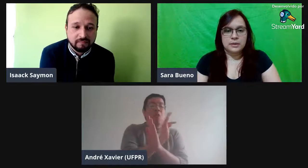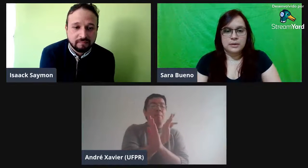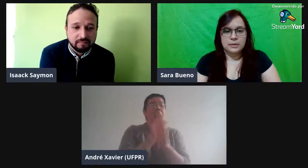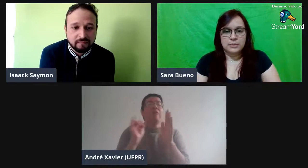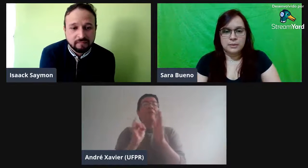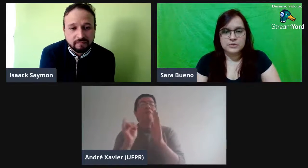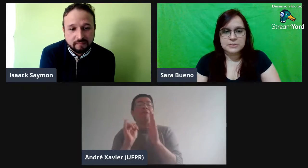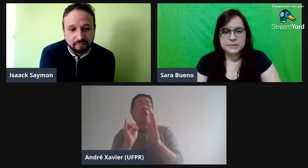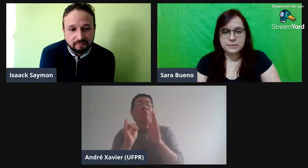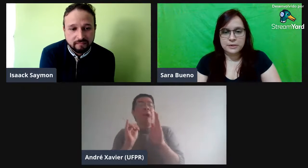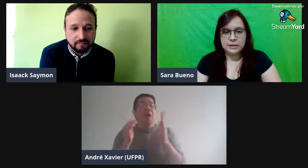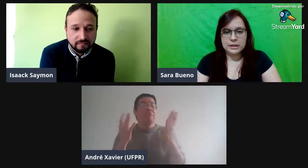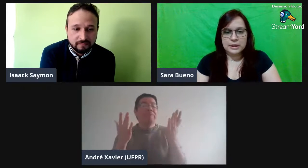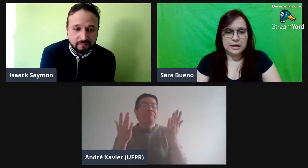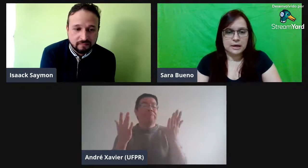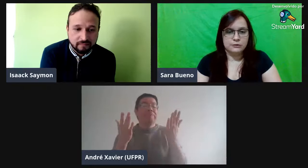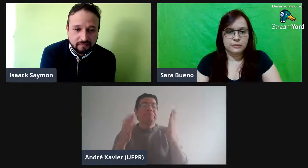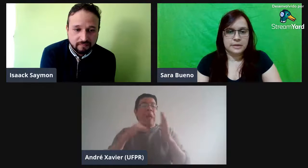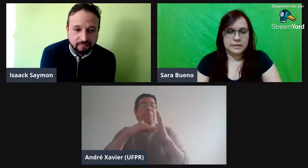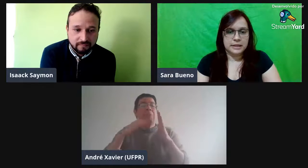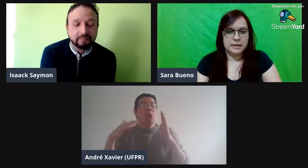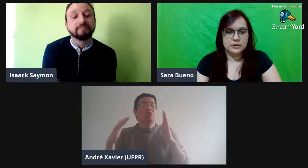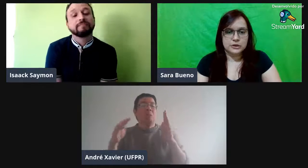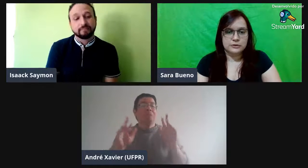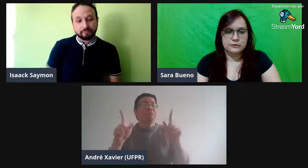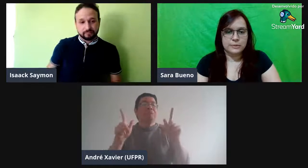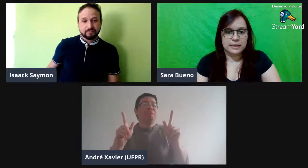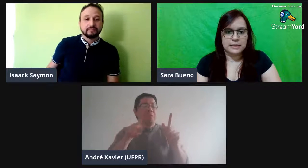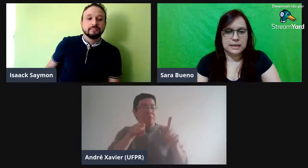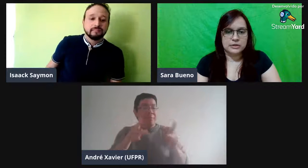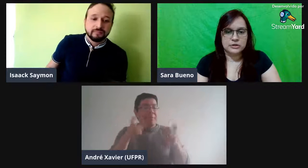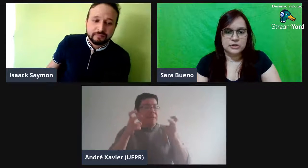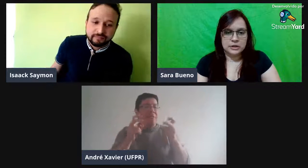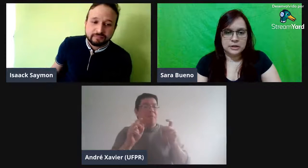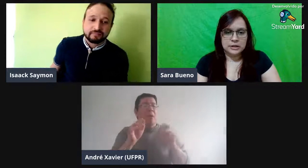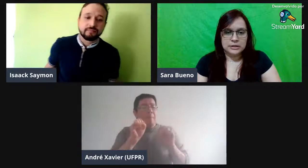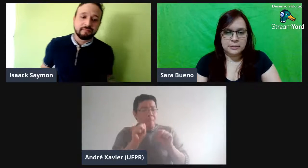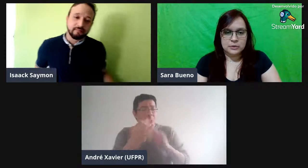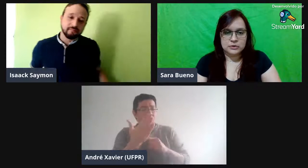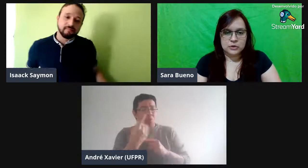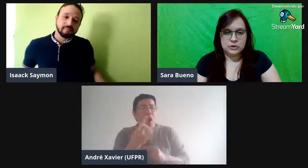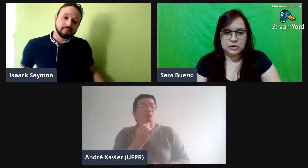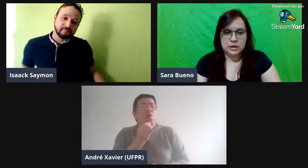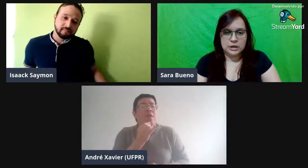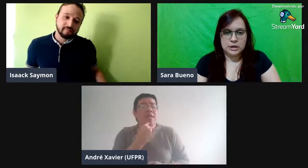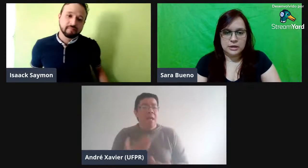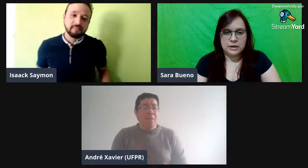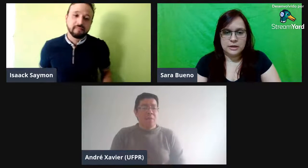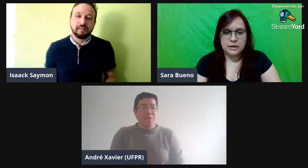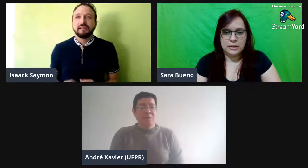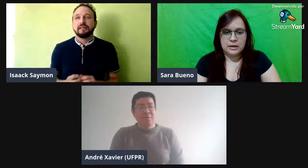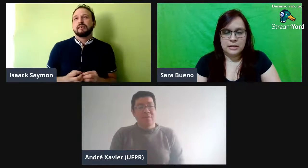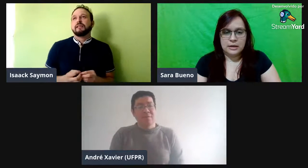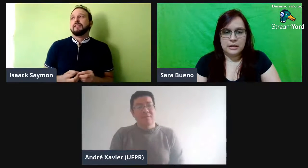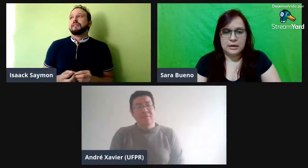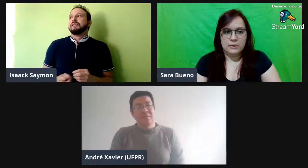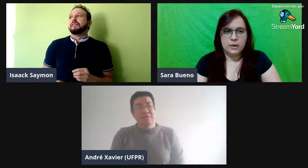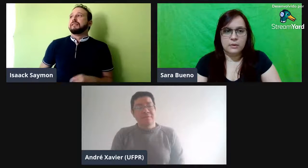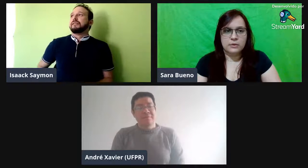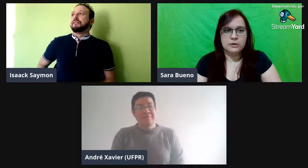Bom, você percebeu que a formalidade e a informalidade da prosódia é, qual, o